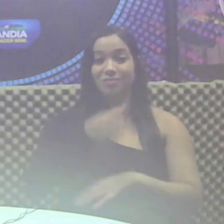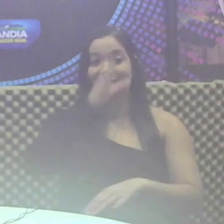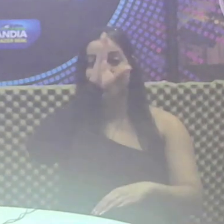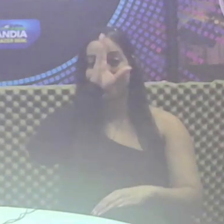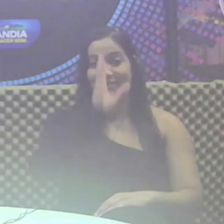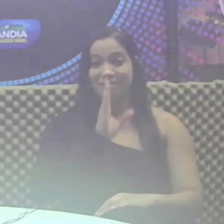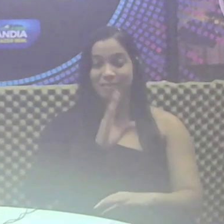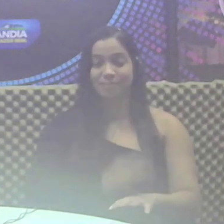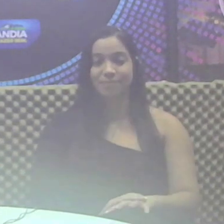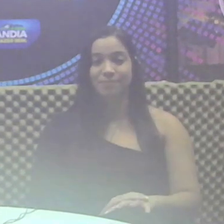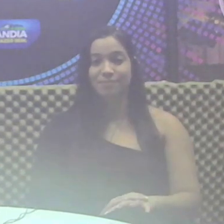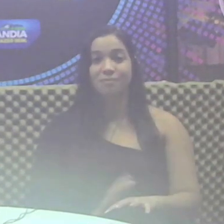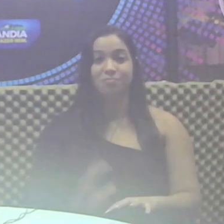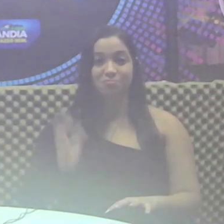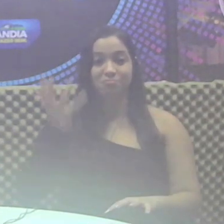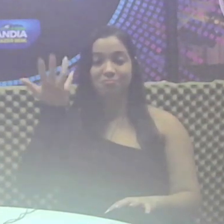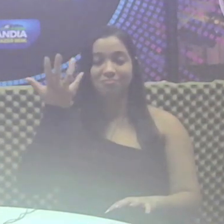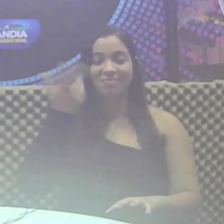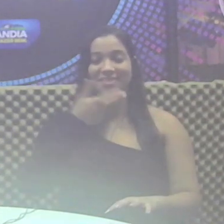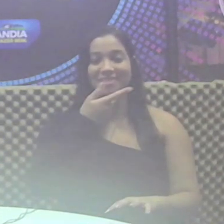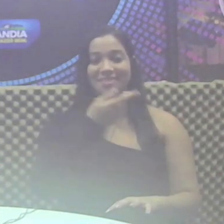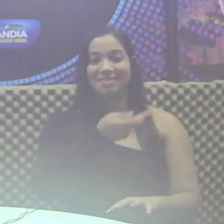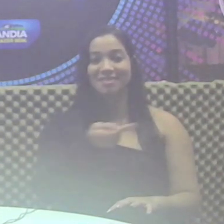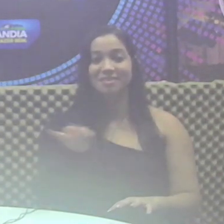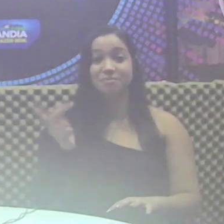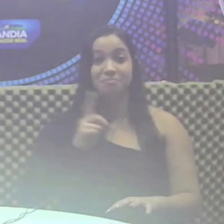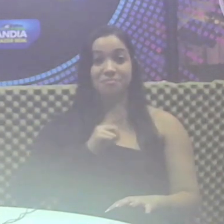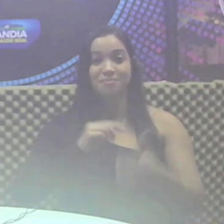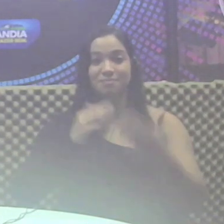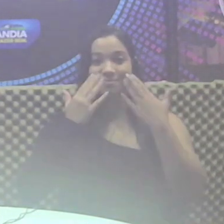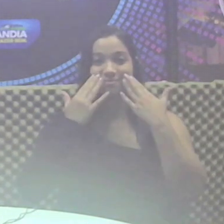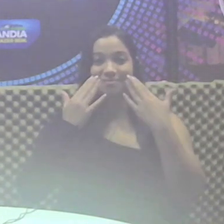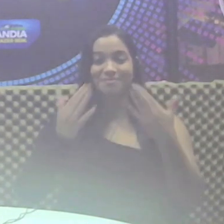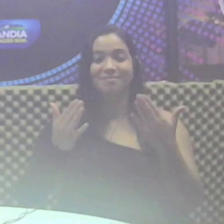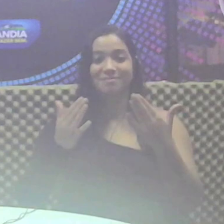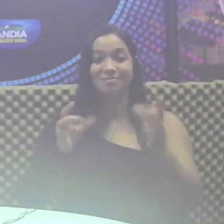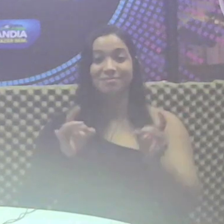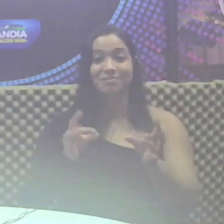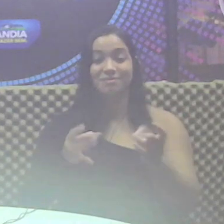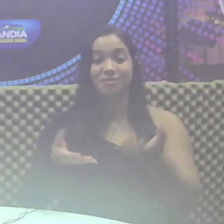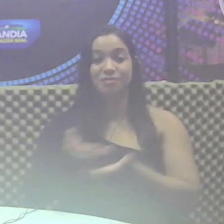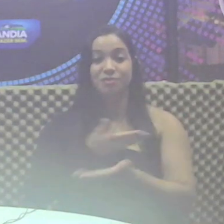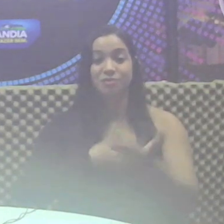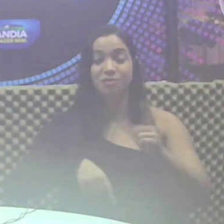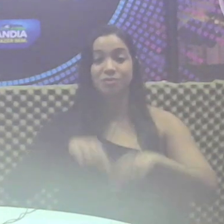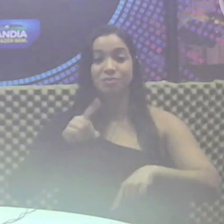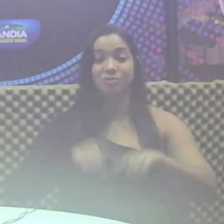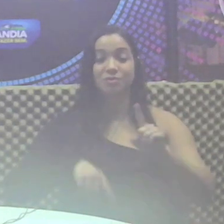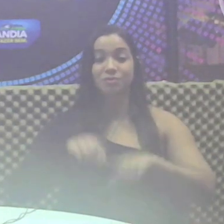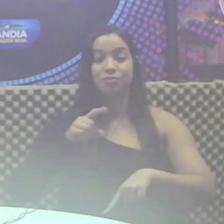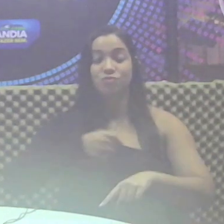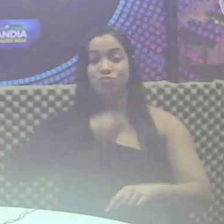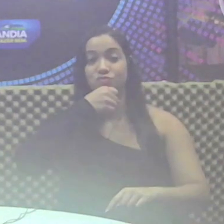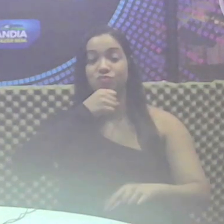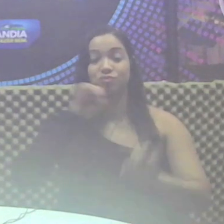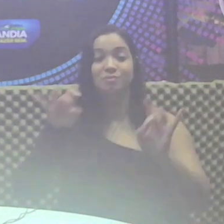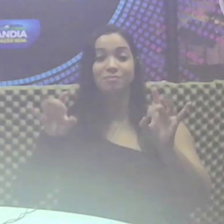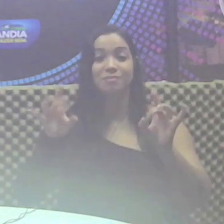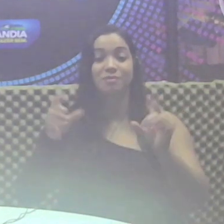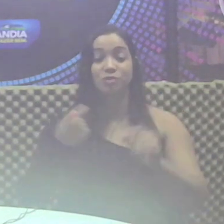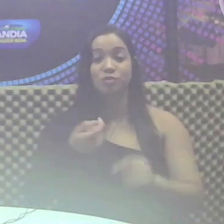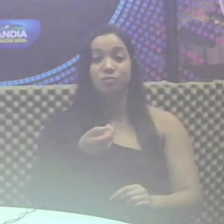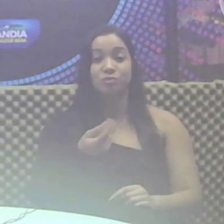gratuita. Na ocasião, os visitantes contarão com exposição, venda e troca de objetos antigos e raros, como